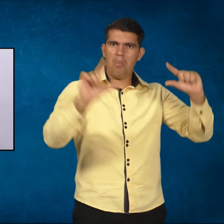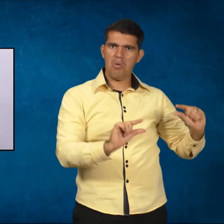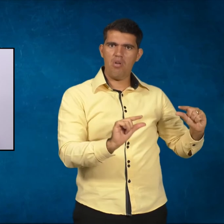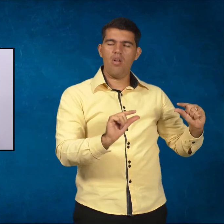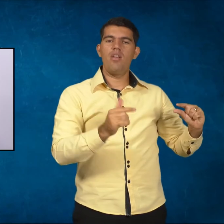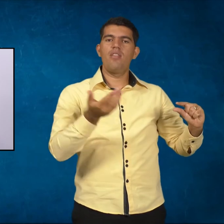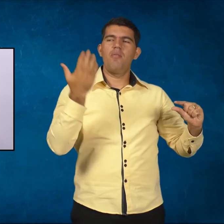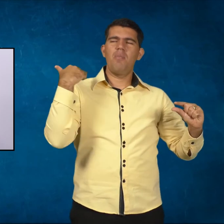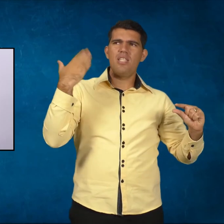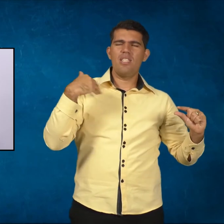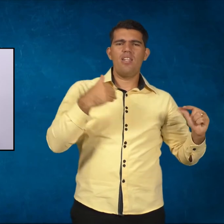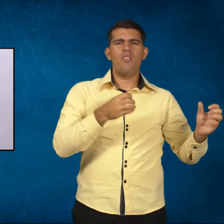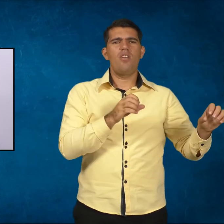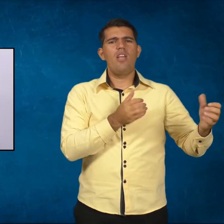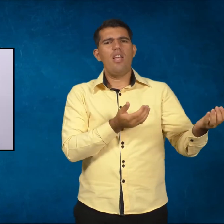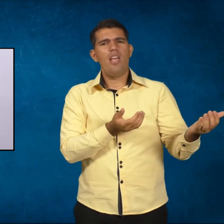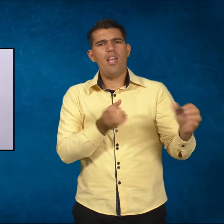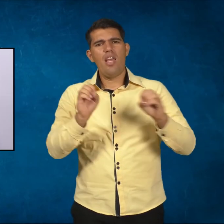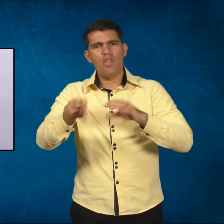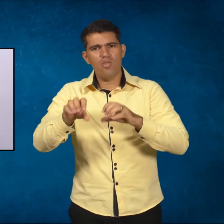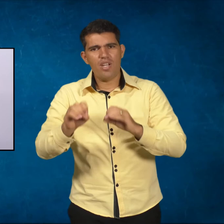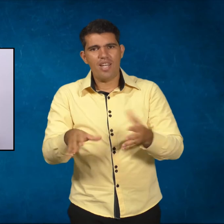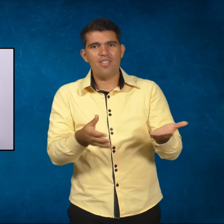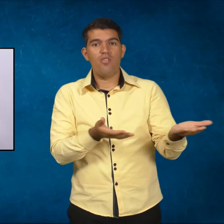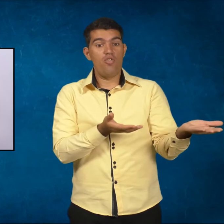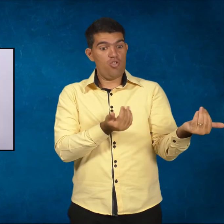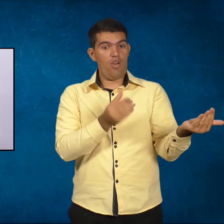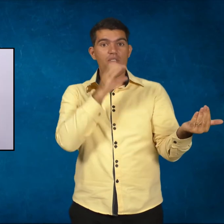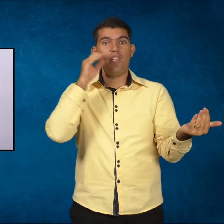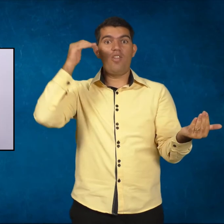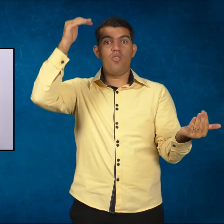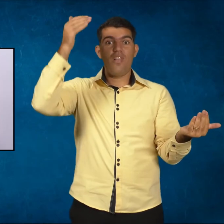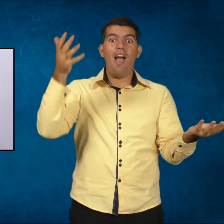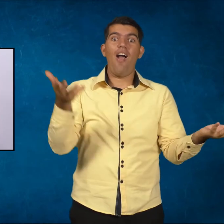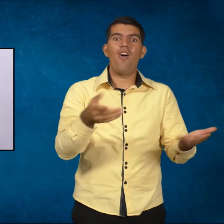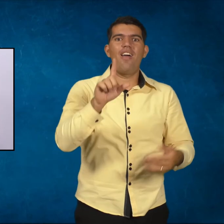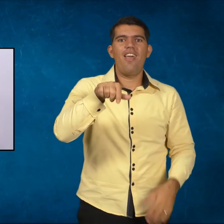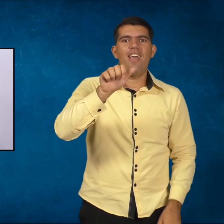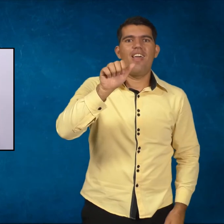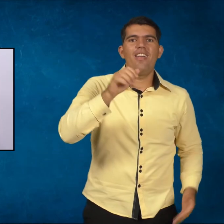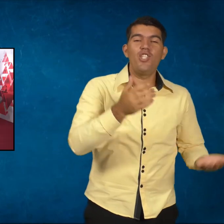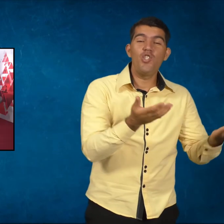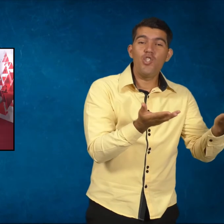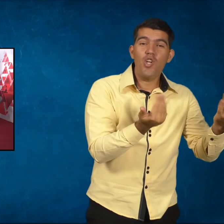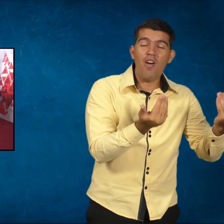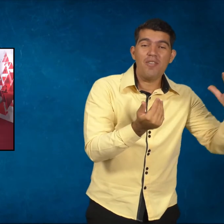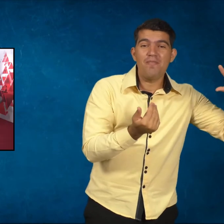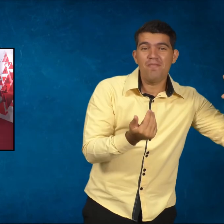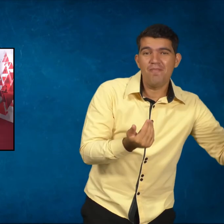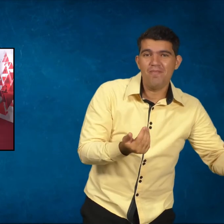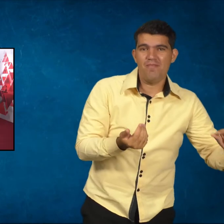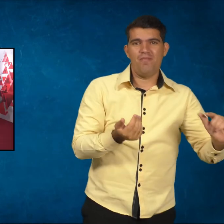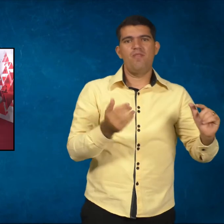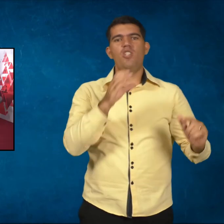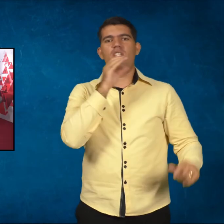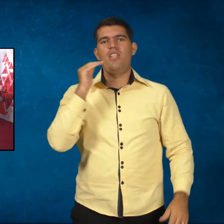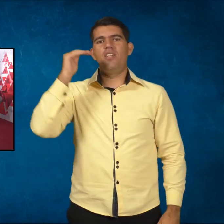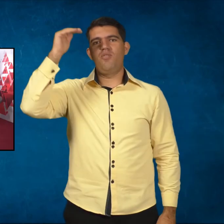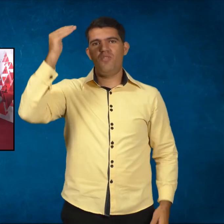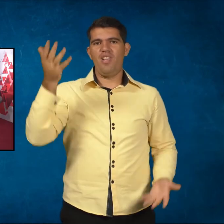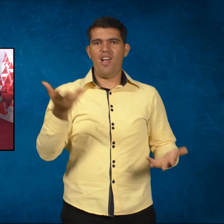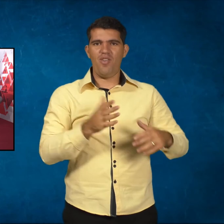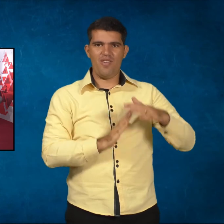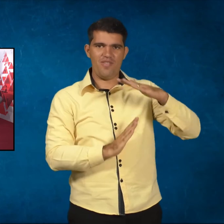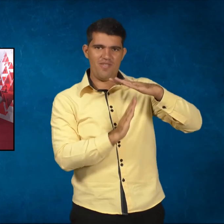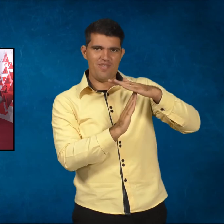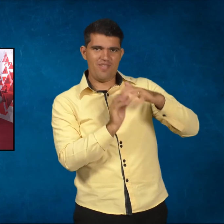foi com que a educação que já era de jovens e adultos paciência também de adolescentes jovens é pois é nós temos que